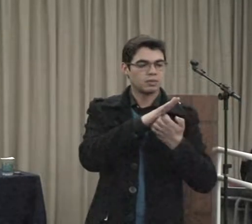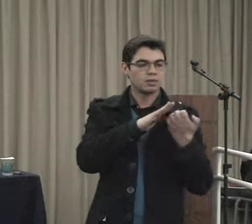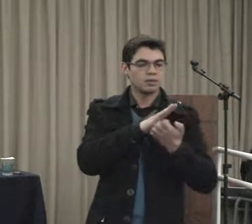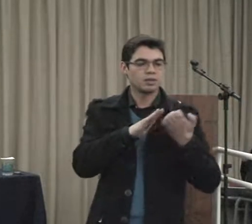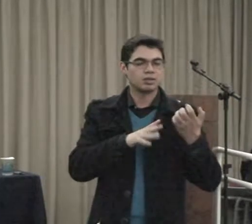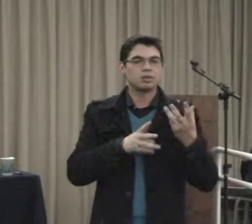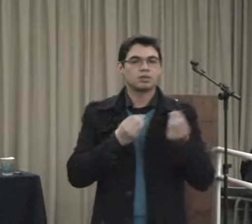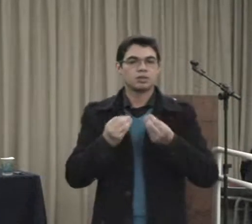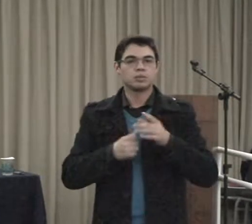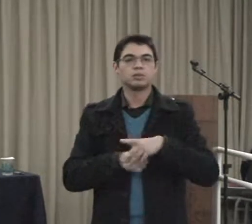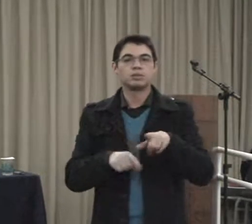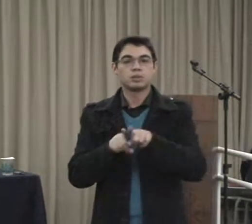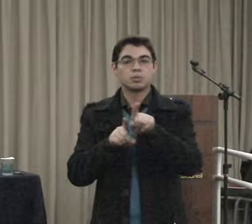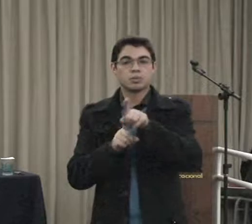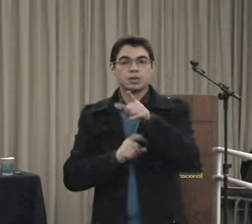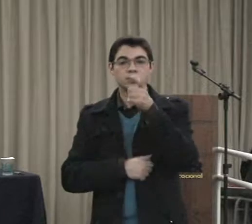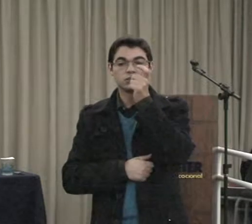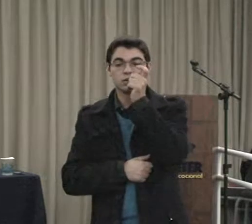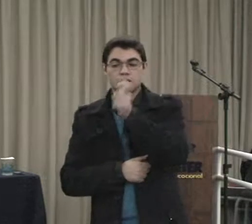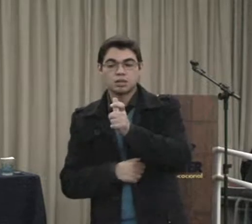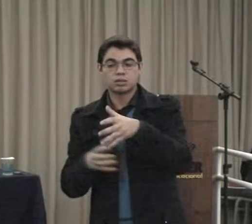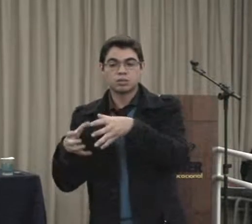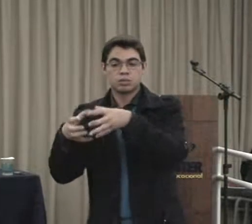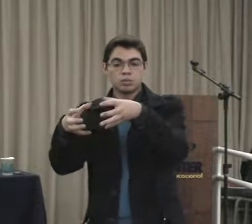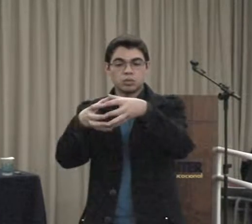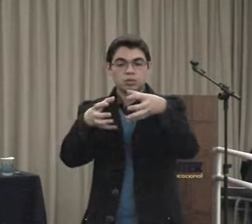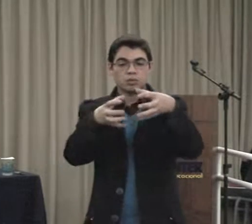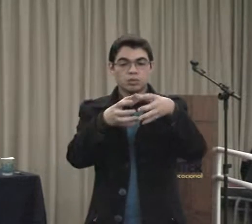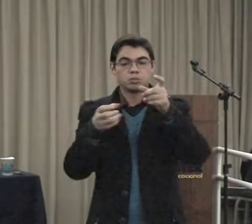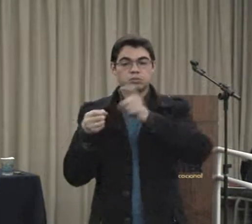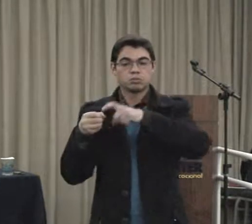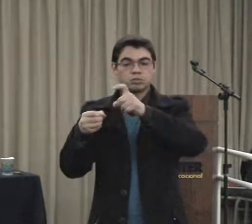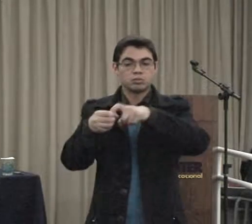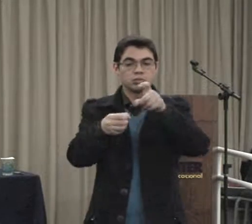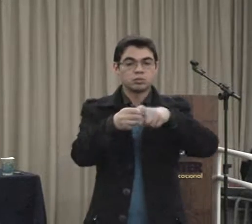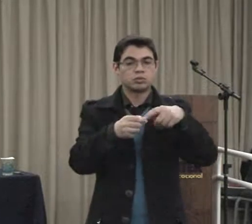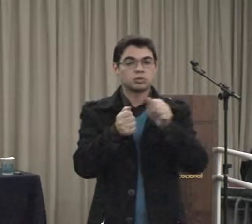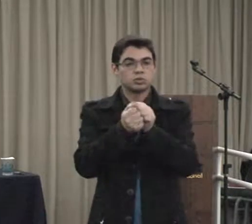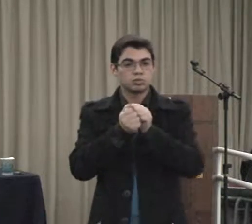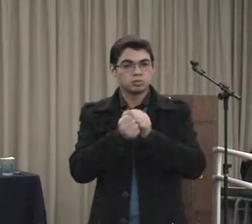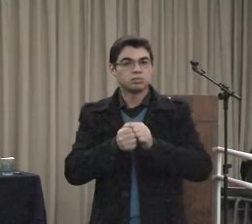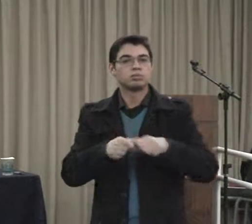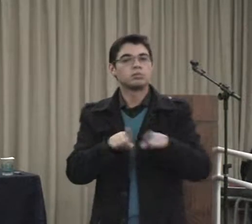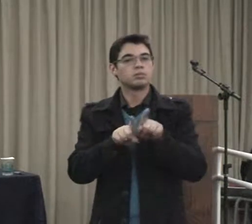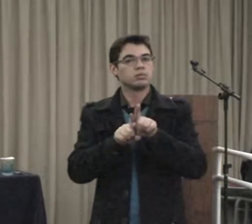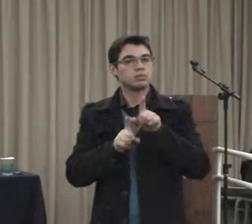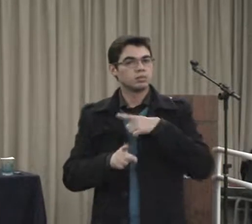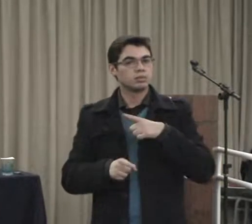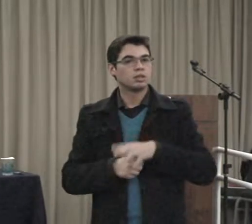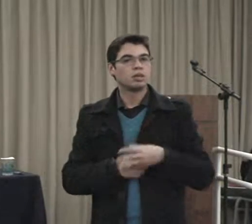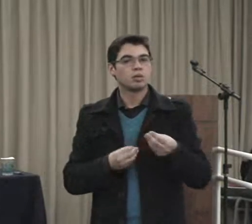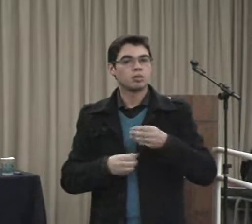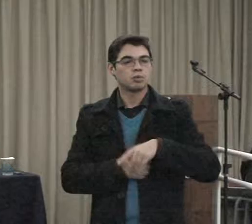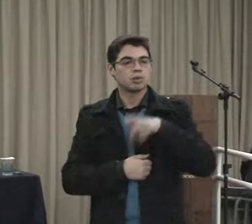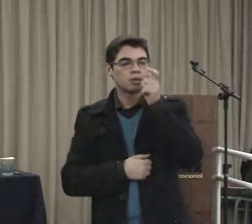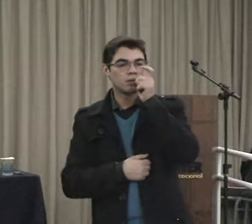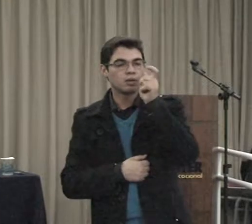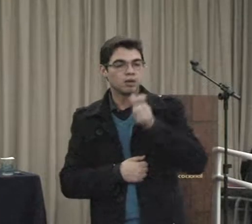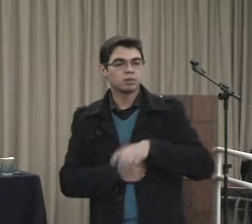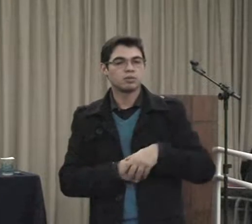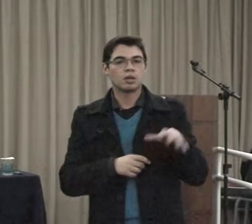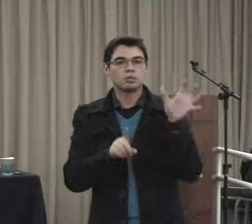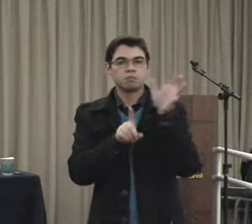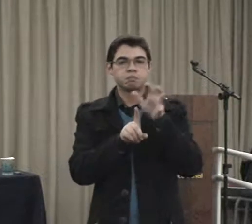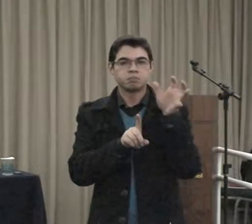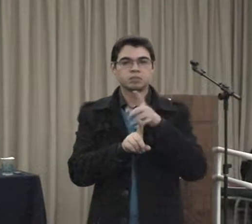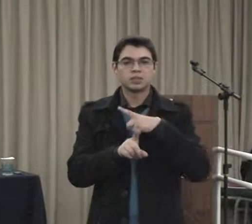usado, que são as partes interessadas. Né? Todo mundo tem partes interessadas. Né? São todas aquelas pessoas que influem na sua